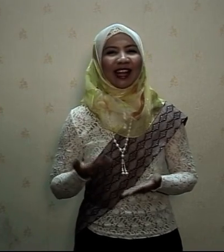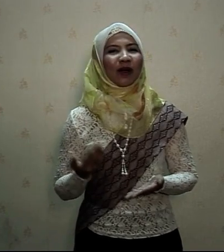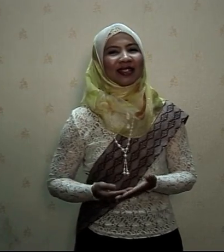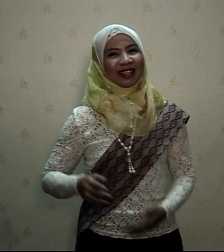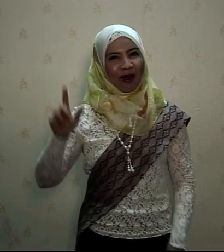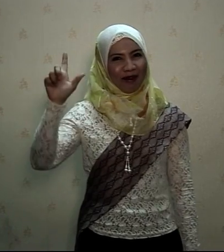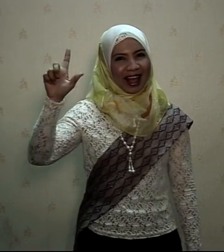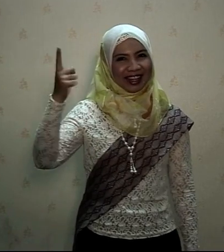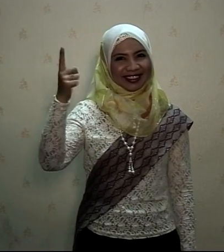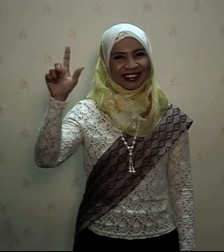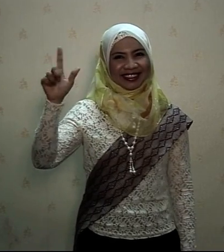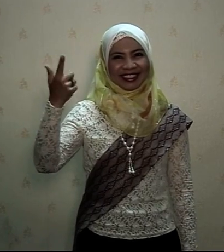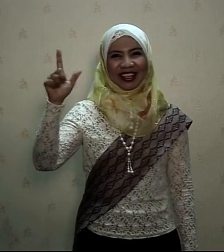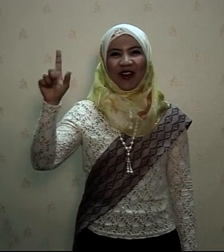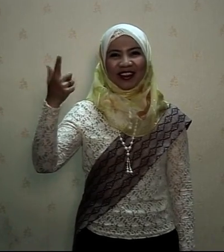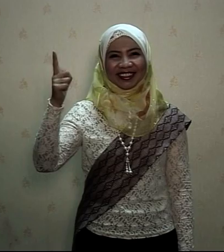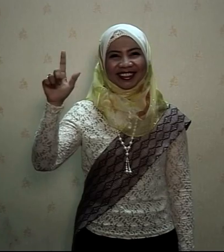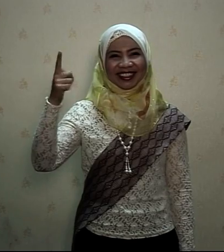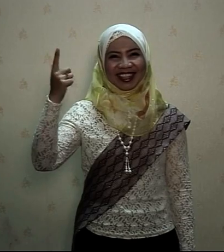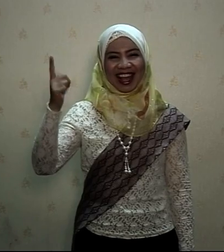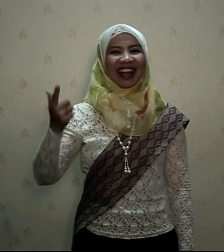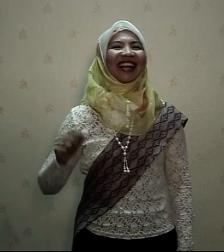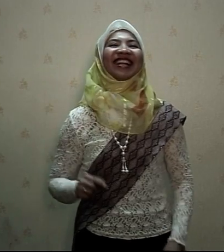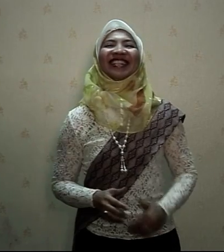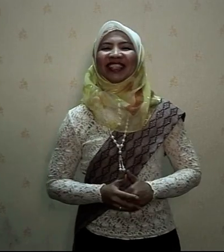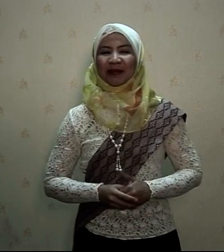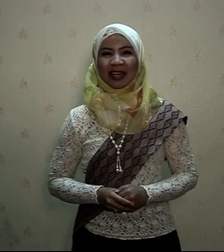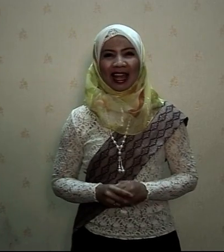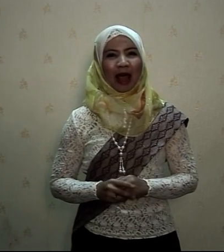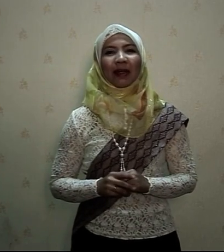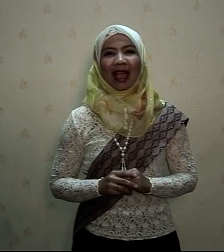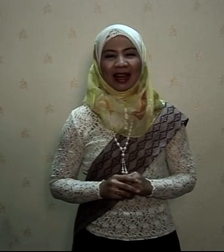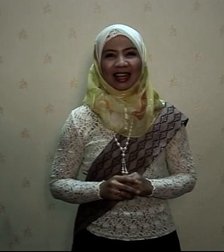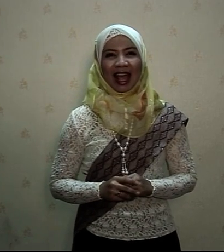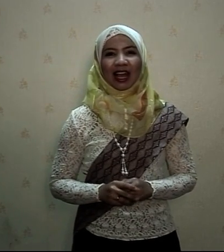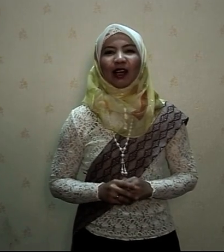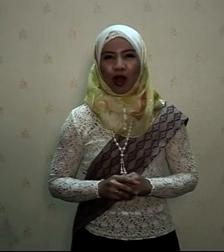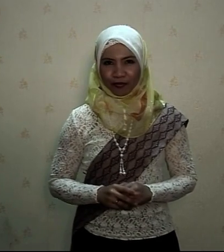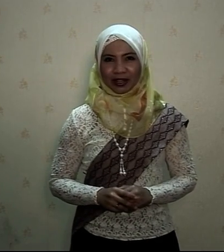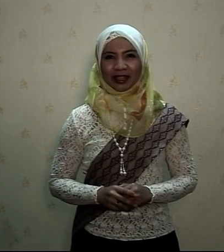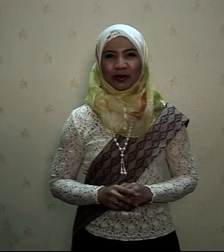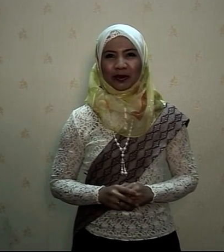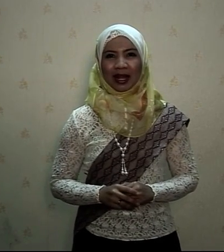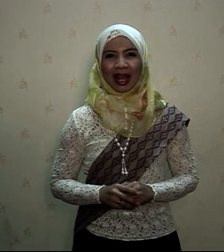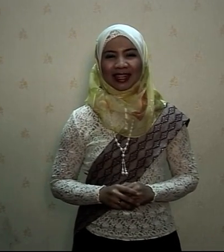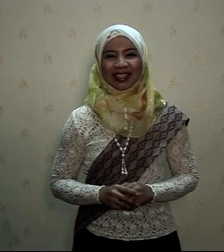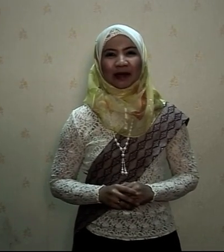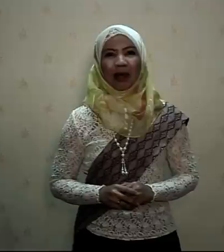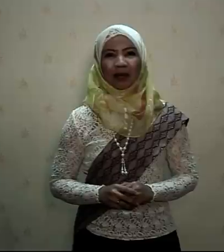ก็สีทองค่ะสีทองค่ะเป็นไงคะไม่ยากนะคะลองฝึกกันดูนะคะสำหรับวัน